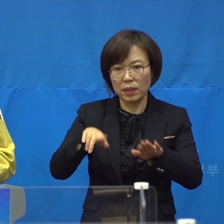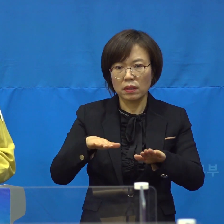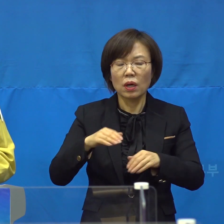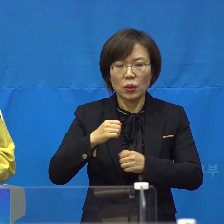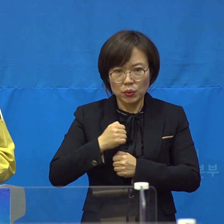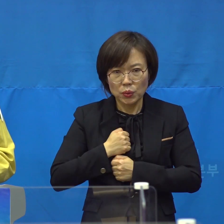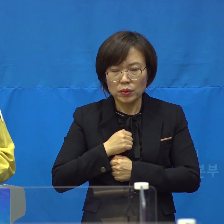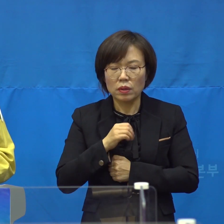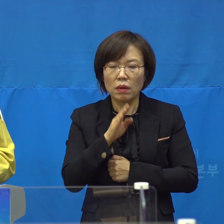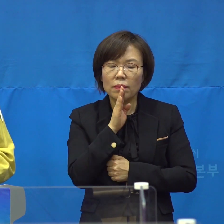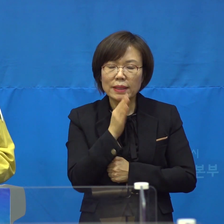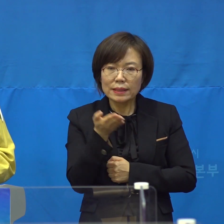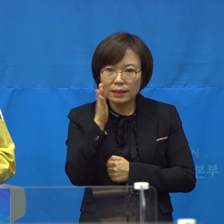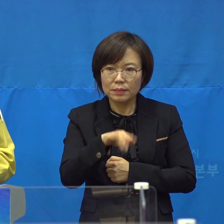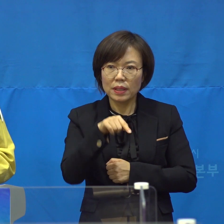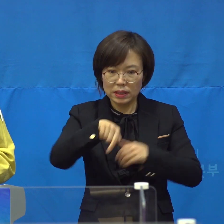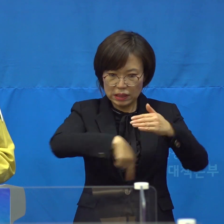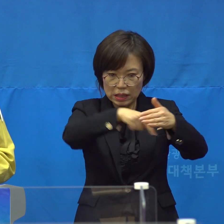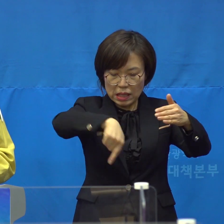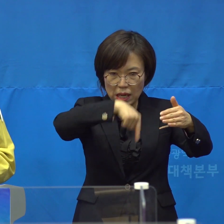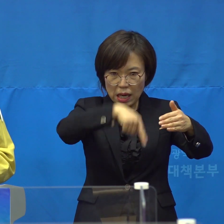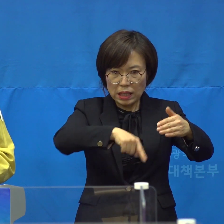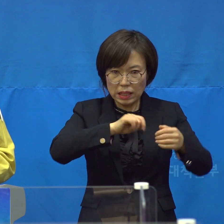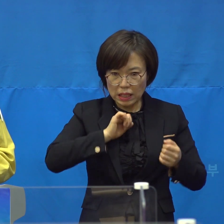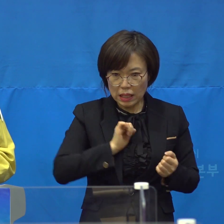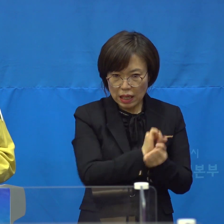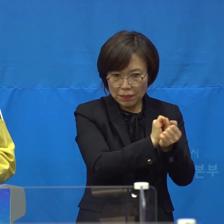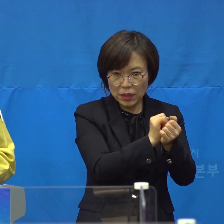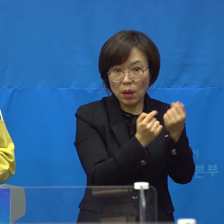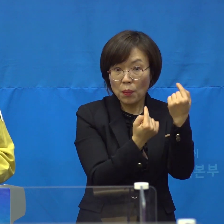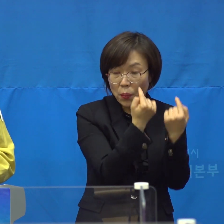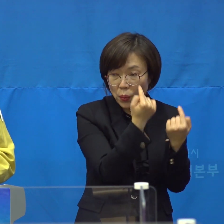아주 조심스럽지만 사실은 그 안에서의